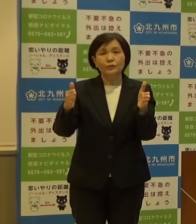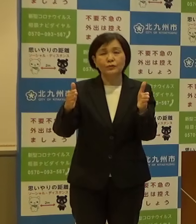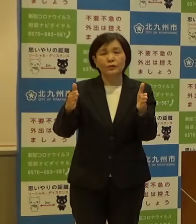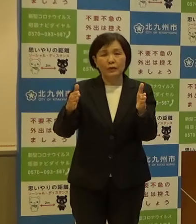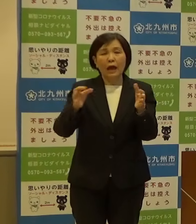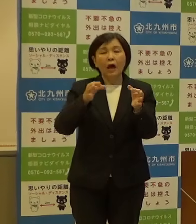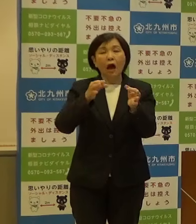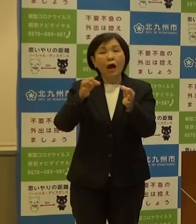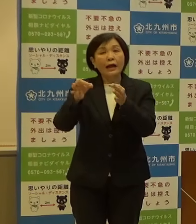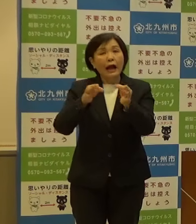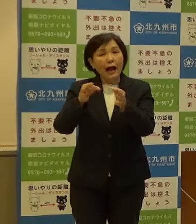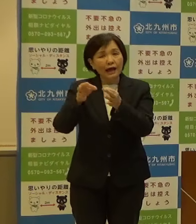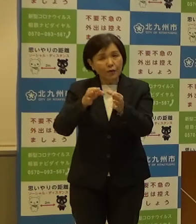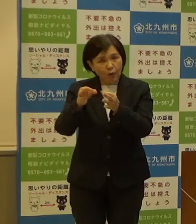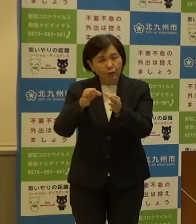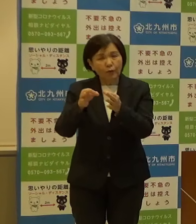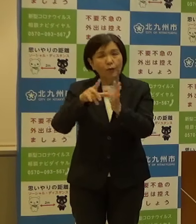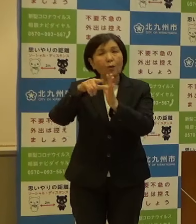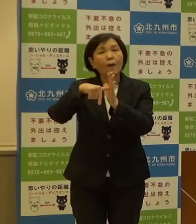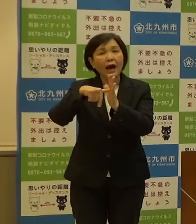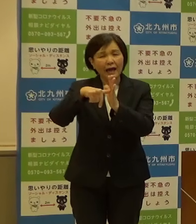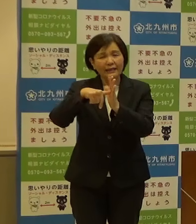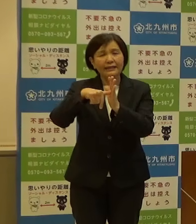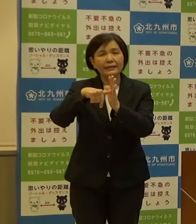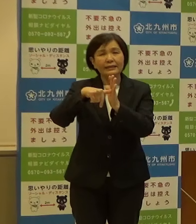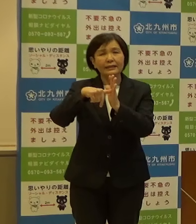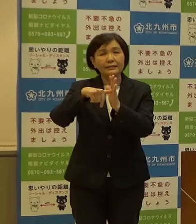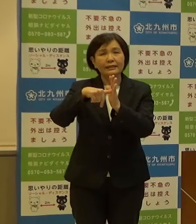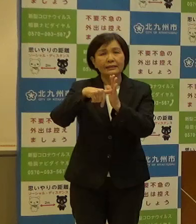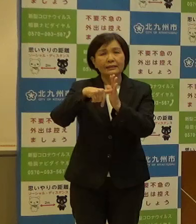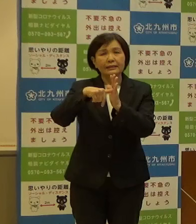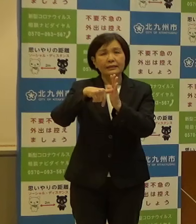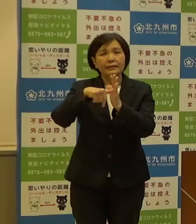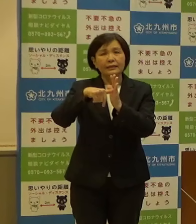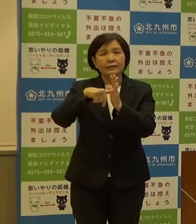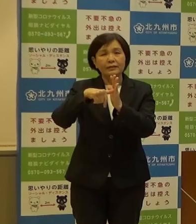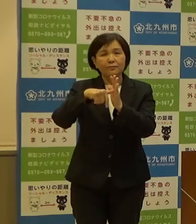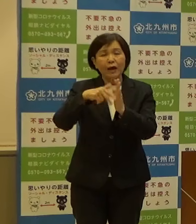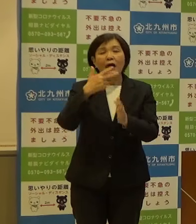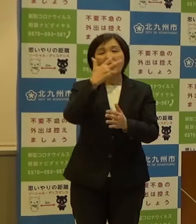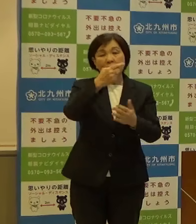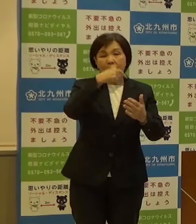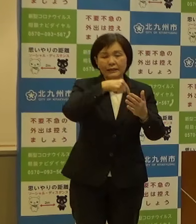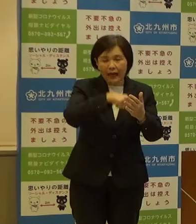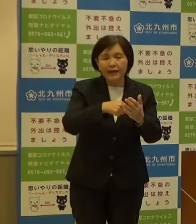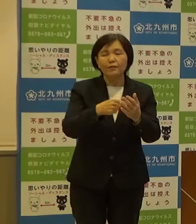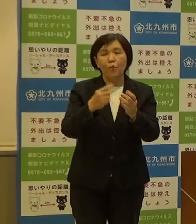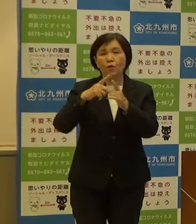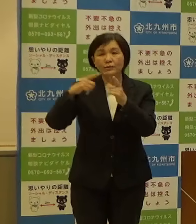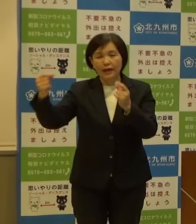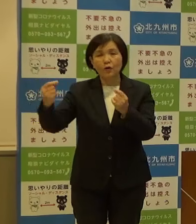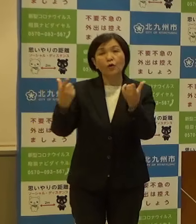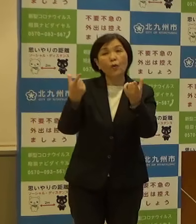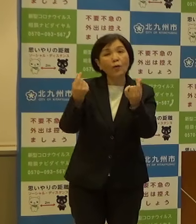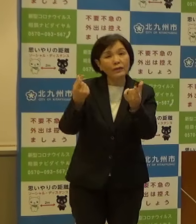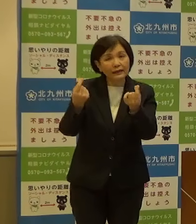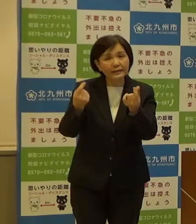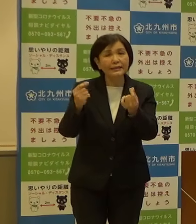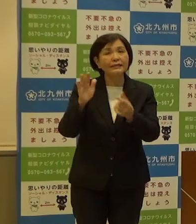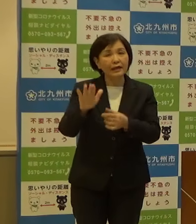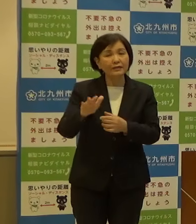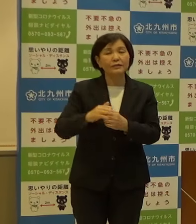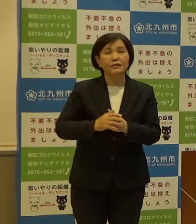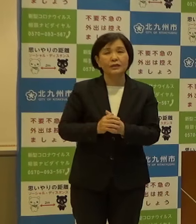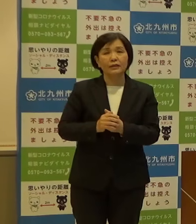買い物される場合ですね、これは市内においても全国的にも言えることでありますが、や